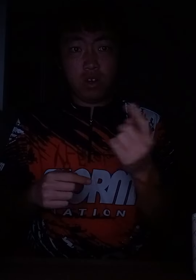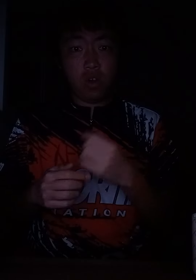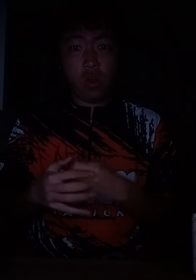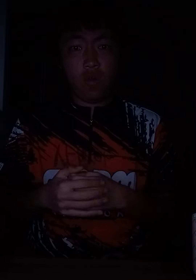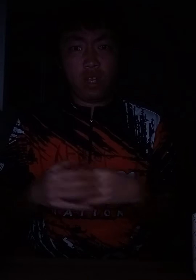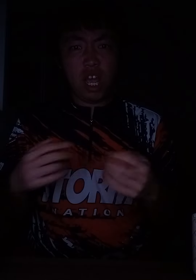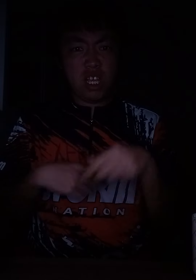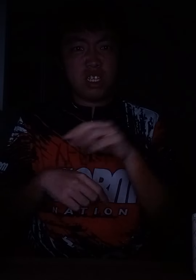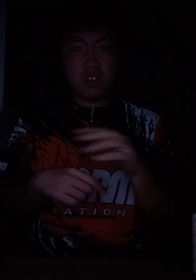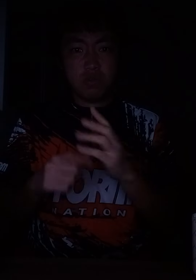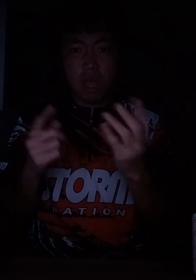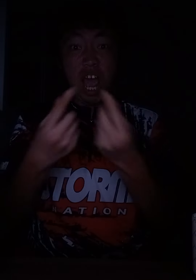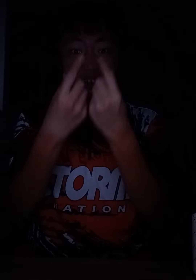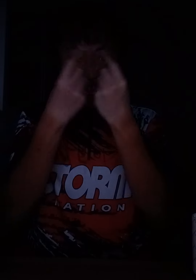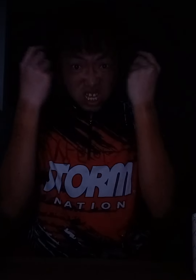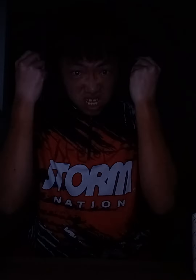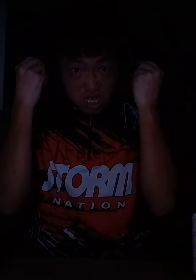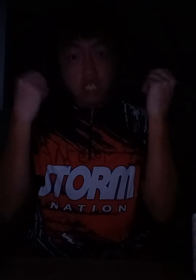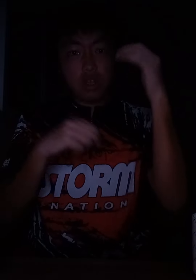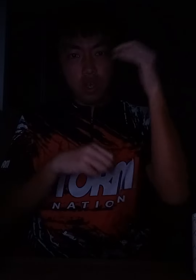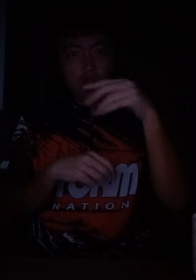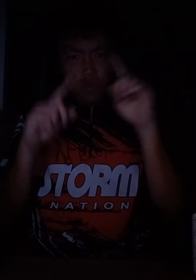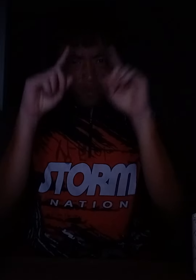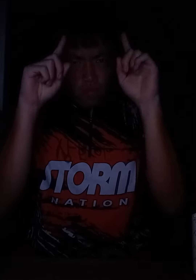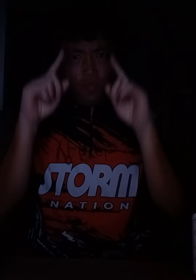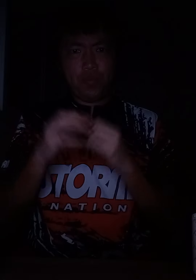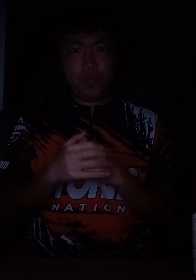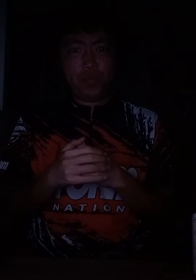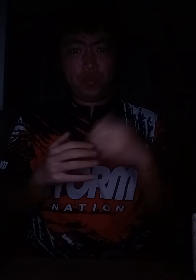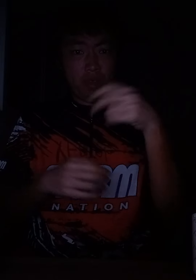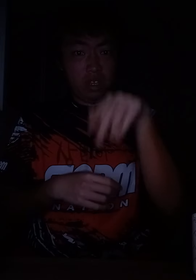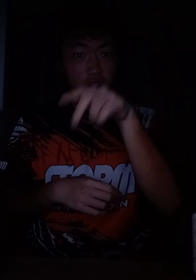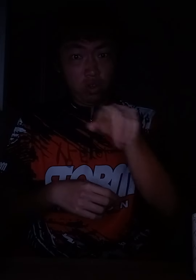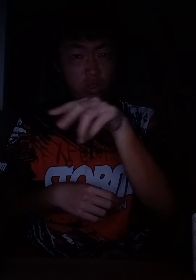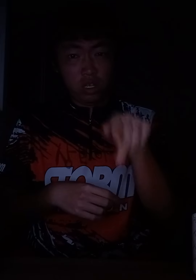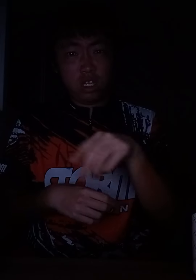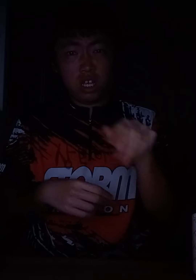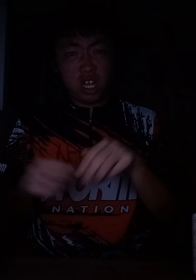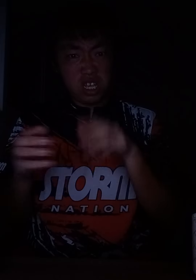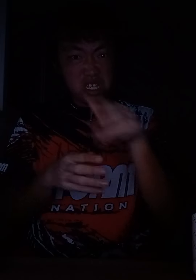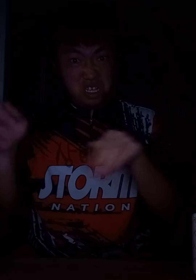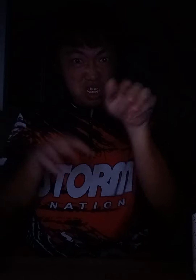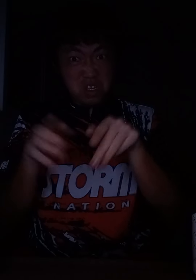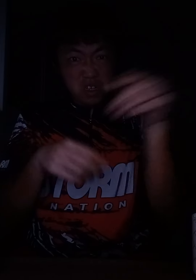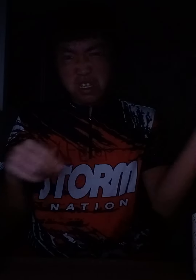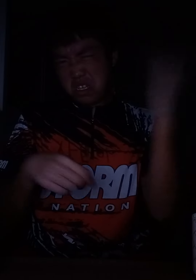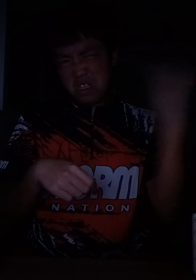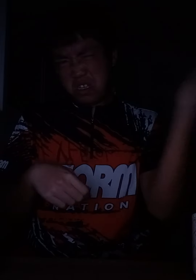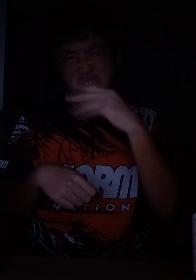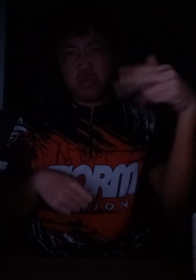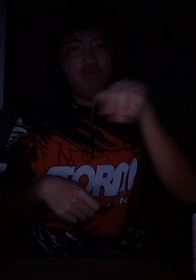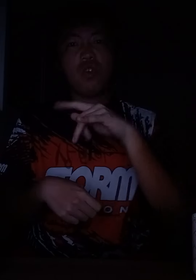다른 승객들이 마스크를 쓰라고 하자 화가 난 건데 맞은편 승객에게는 달려들어 때릴 듯이 위협까지 합니다.